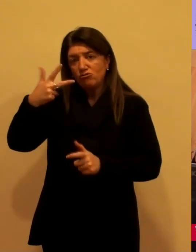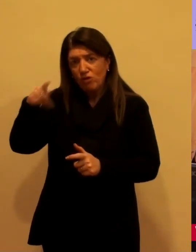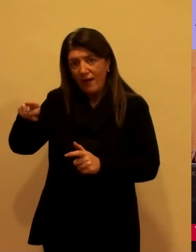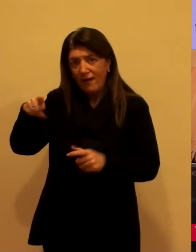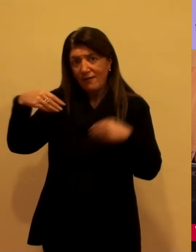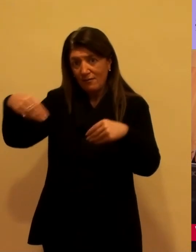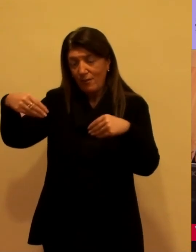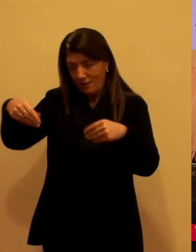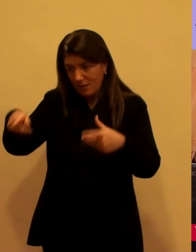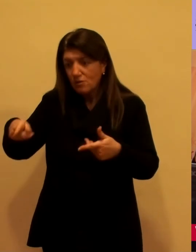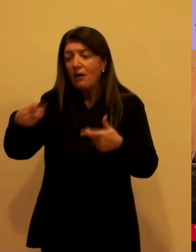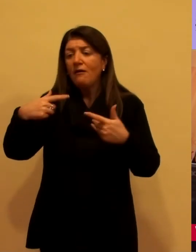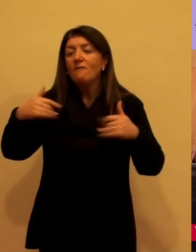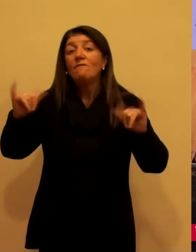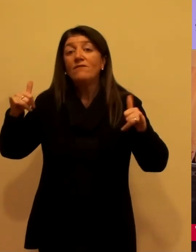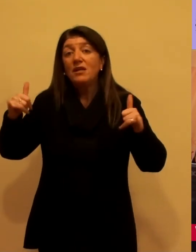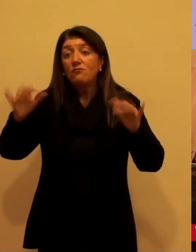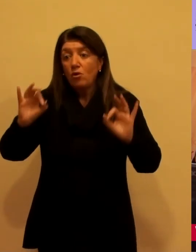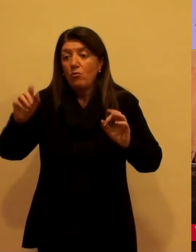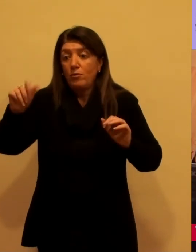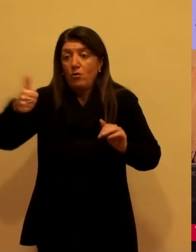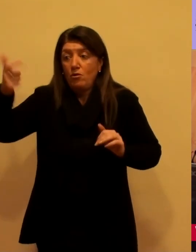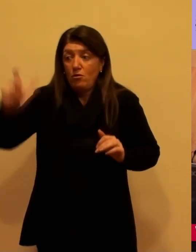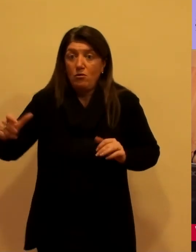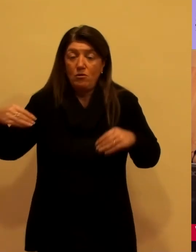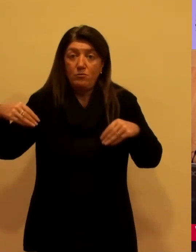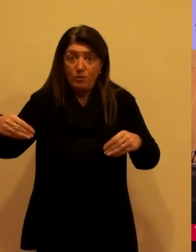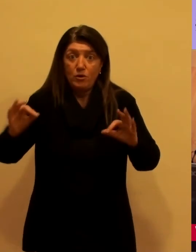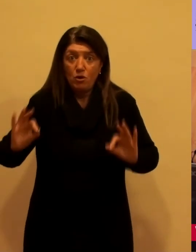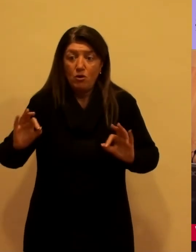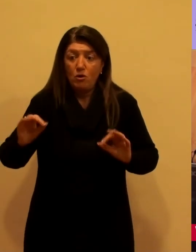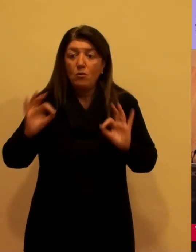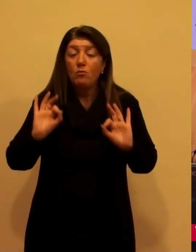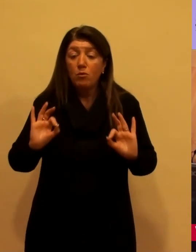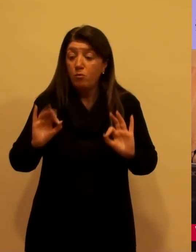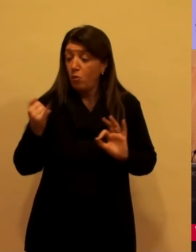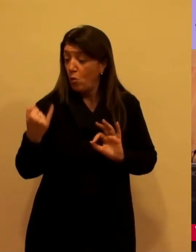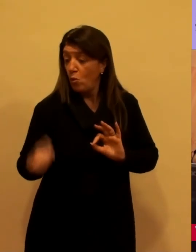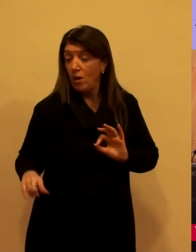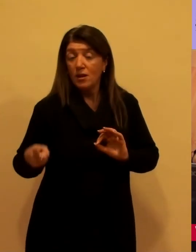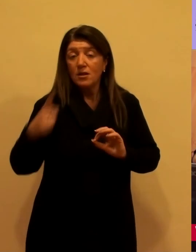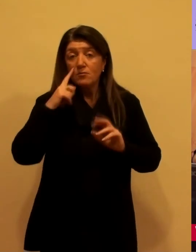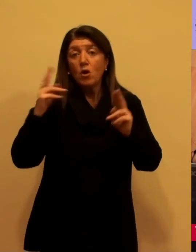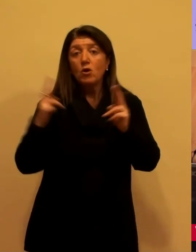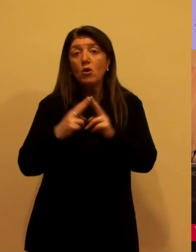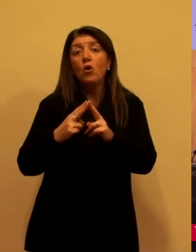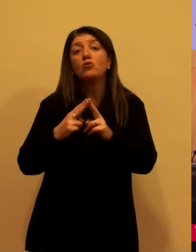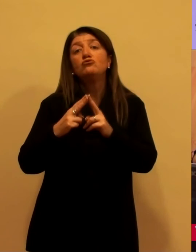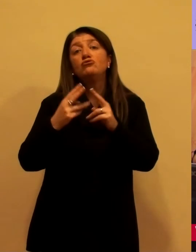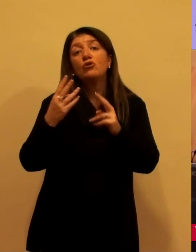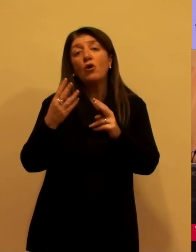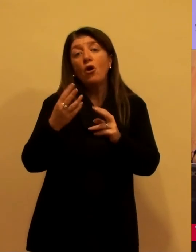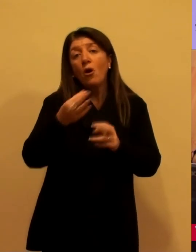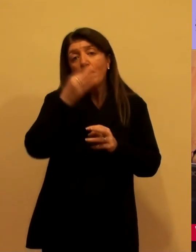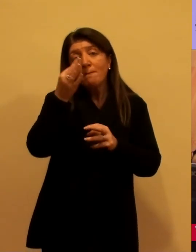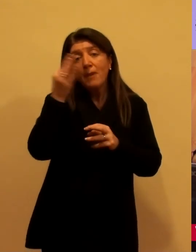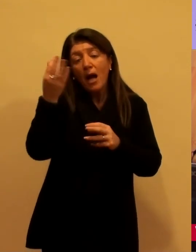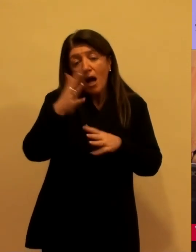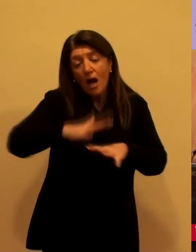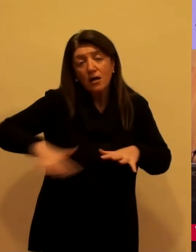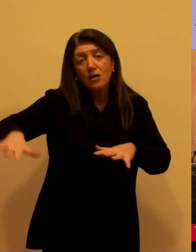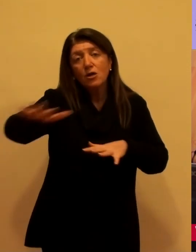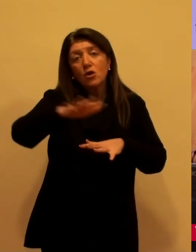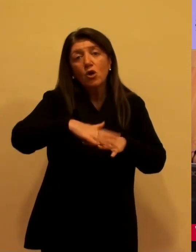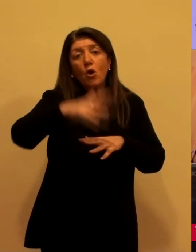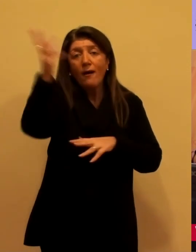partecipano, quindi che vivono in prima persona, per esempio nel caso dell'ultimo incontro al Parco Arte Vivente. Mm. Noi abbiamo guardato,